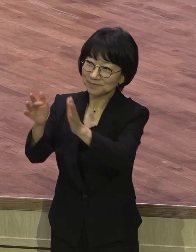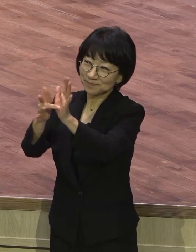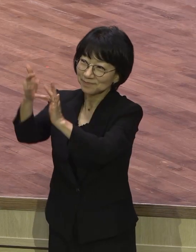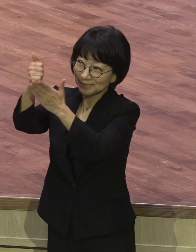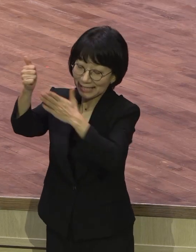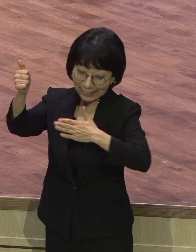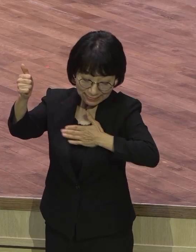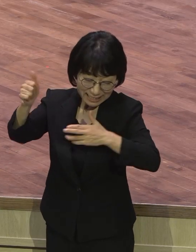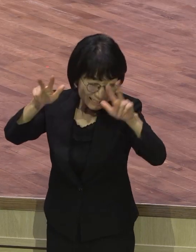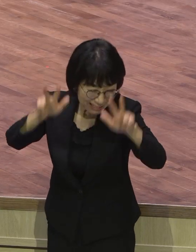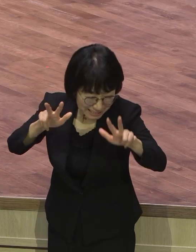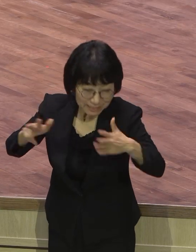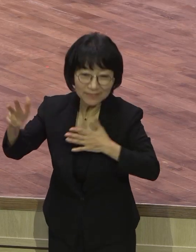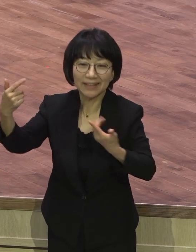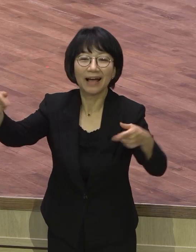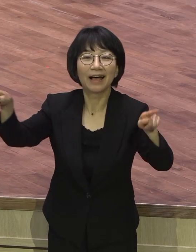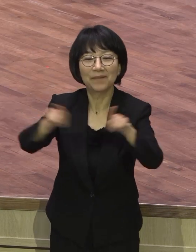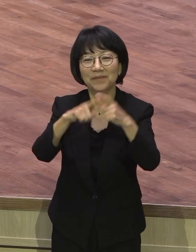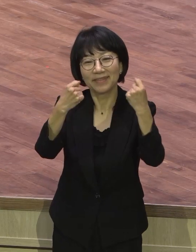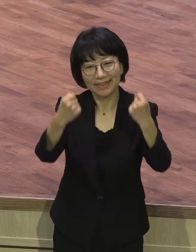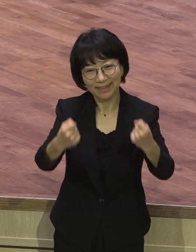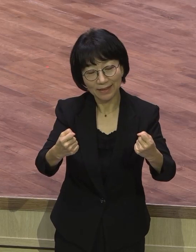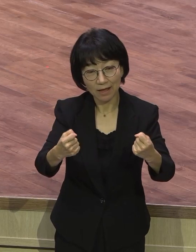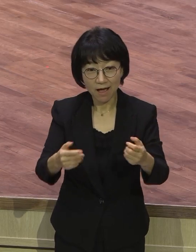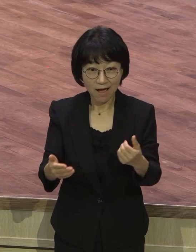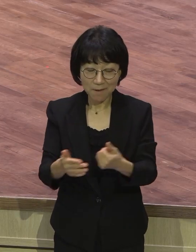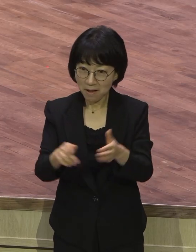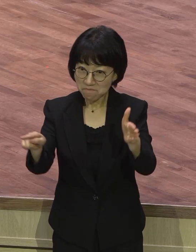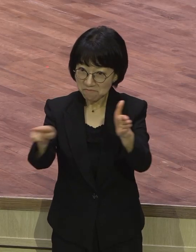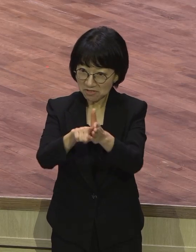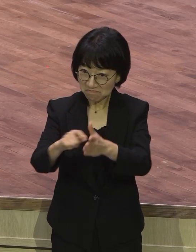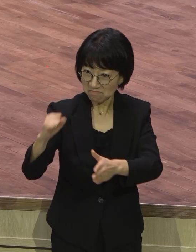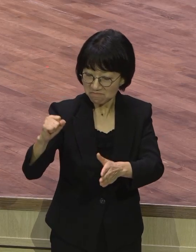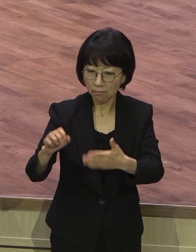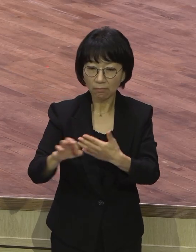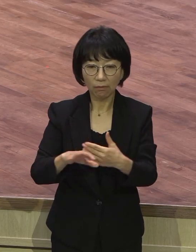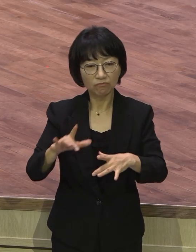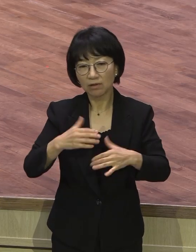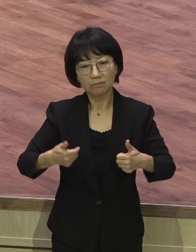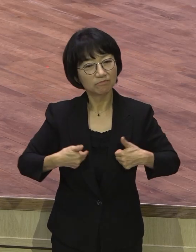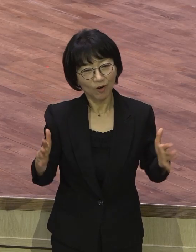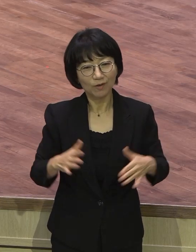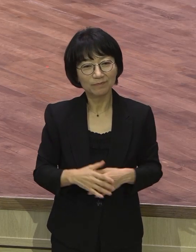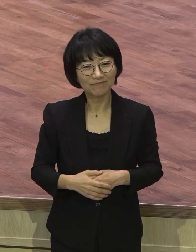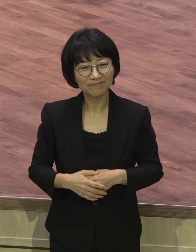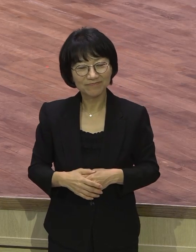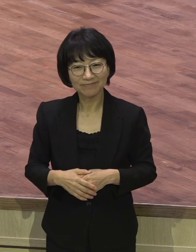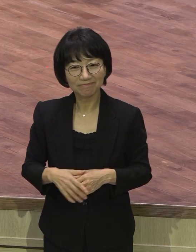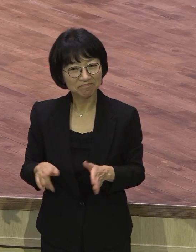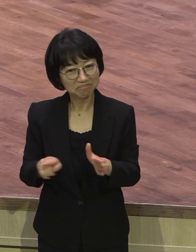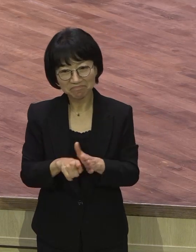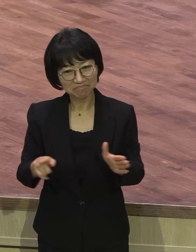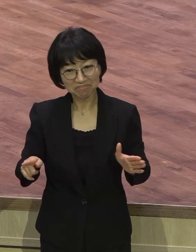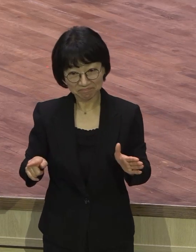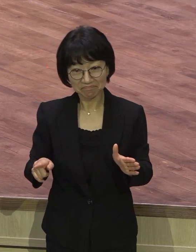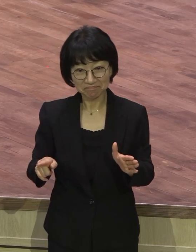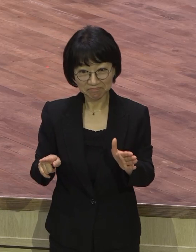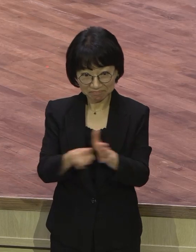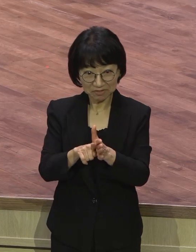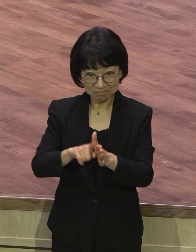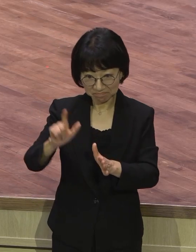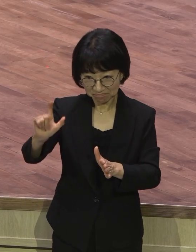이 말이에요 그러니까 믿음이 좋은 사람 무수할 이유가 없어요 사형 성굴 당하는 신앙